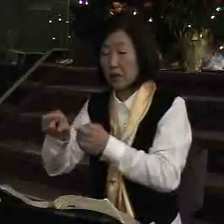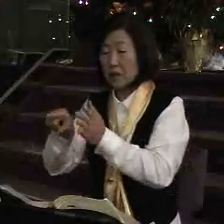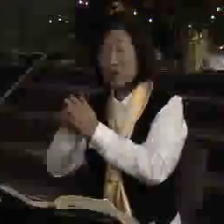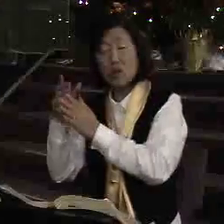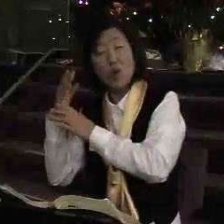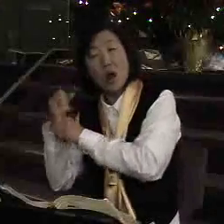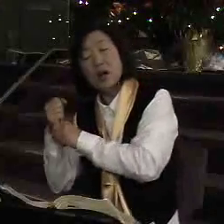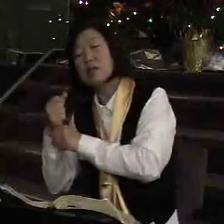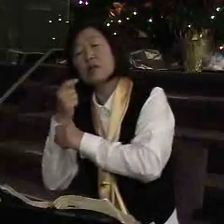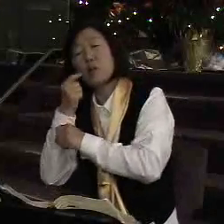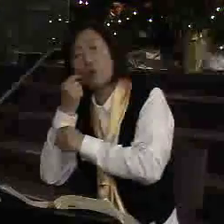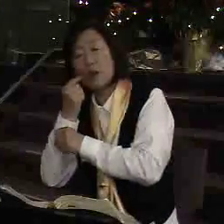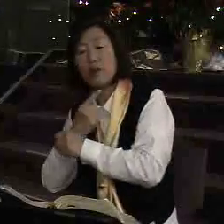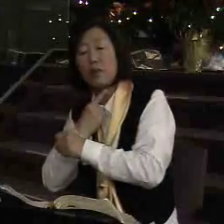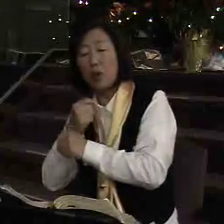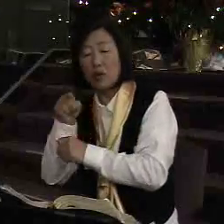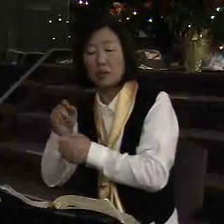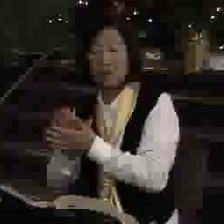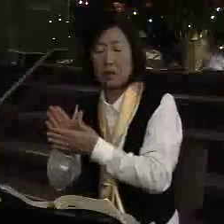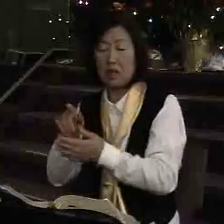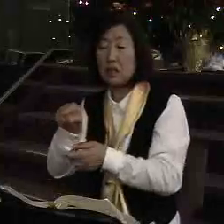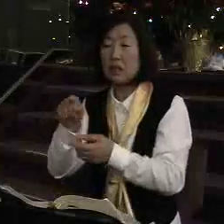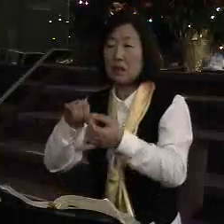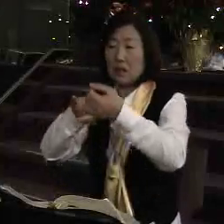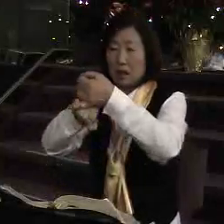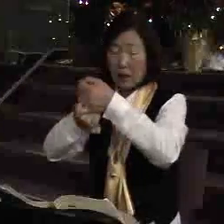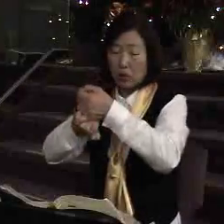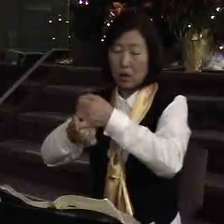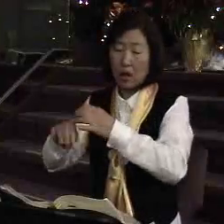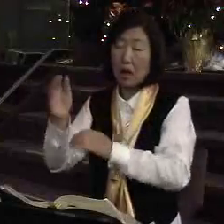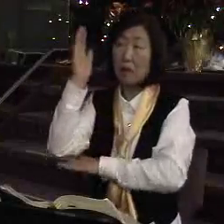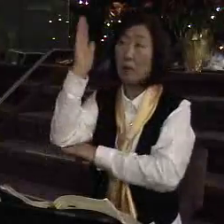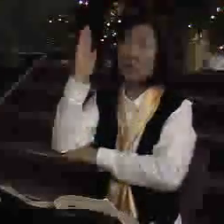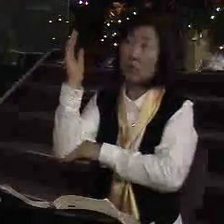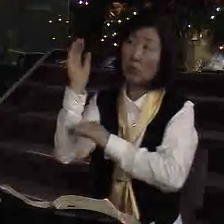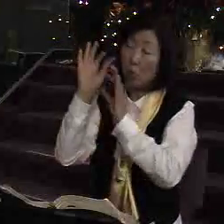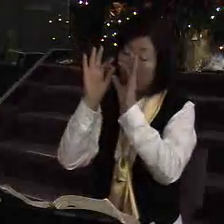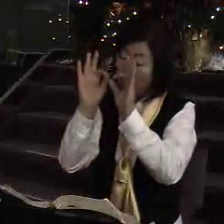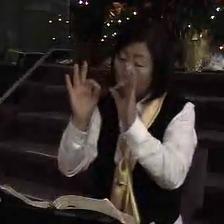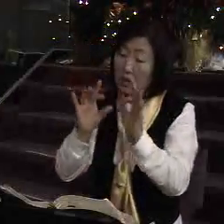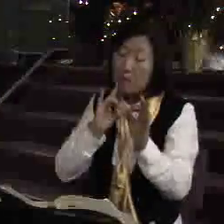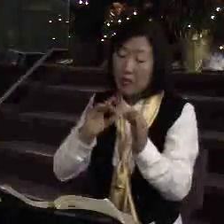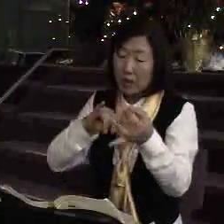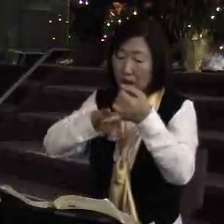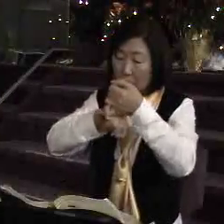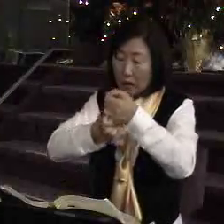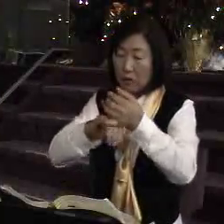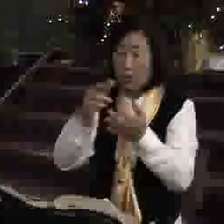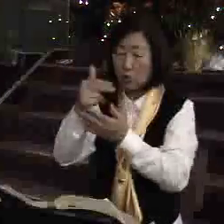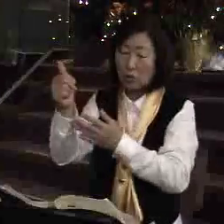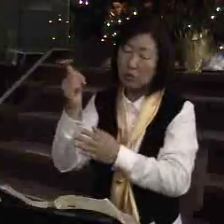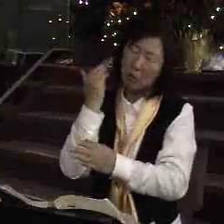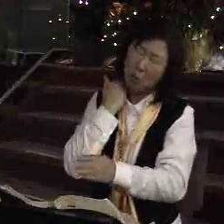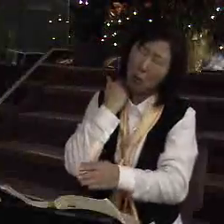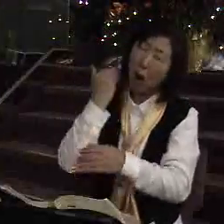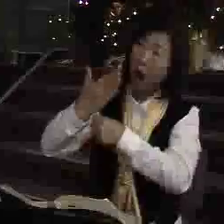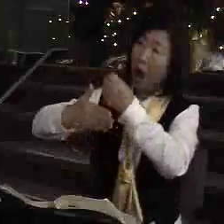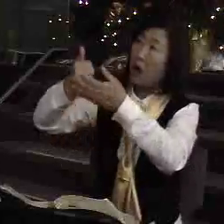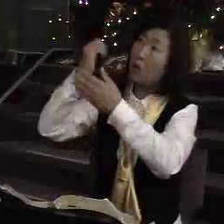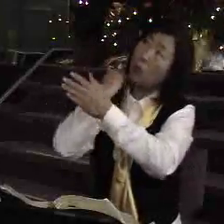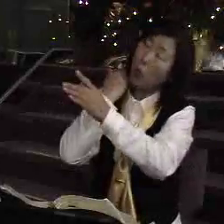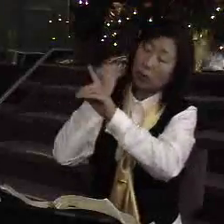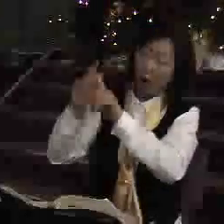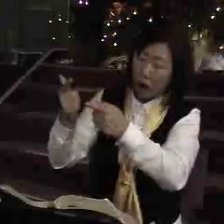신뢰하지 못했던 겁니다. 이 약속, 말씀은 보이지만 이 약속하신 주님이 보이지 않잖아요. 하나님이 보이지